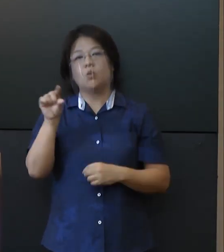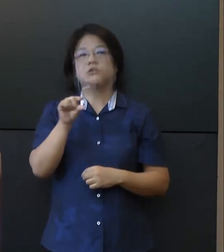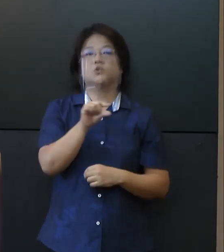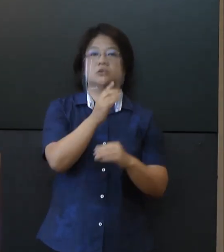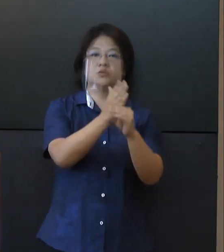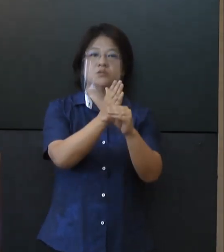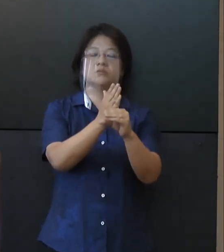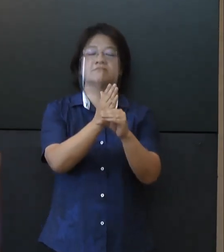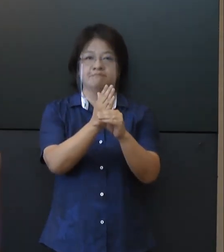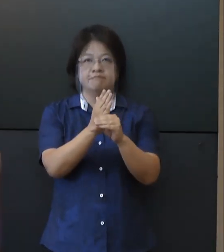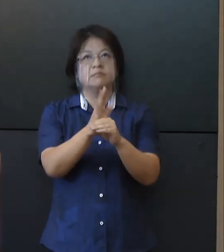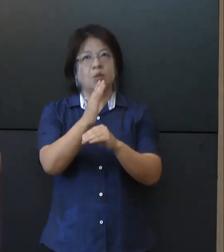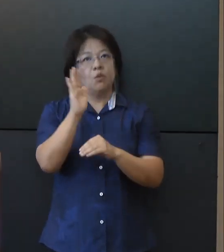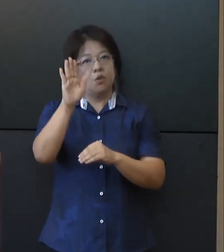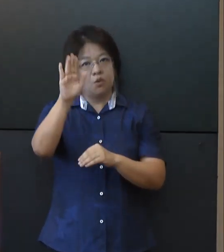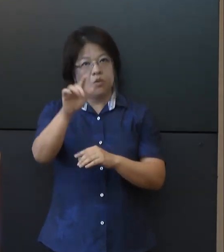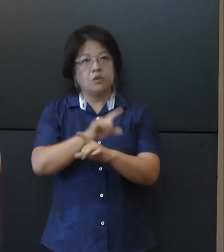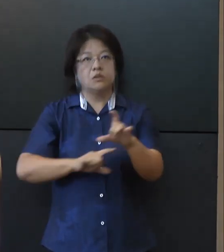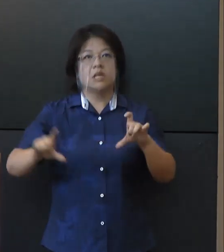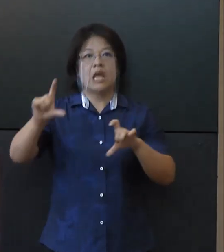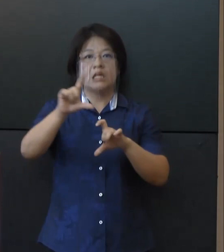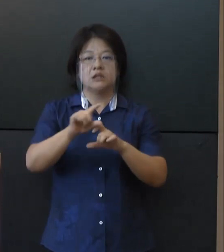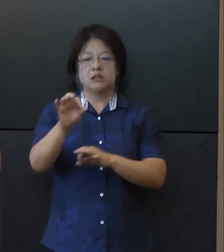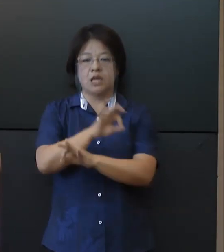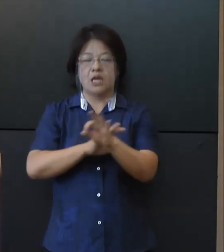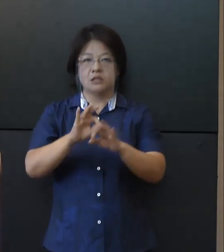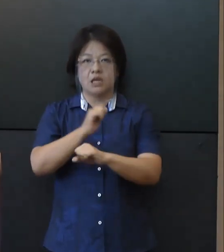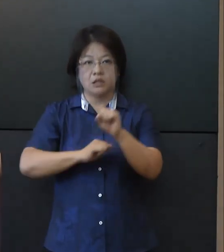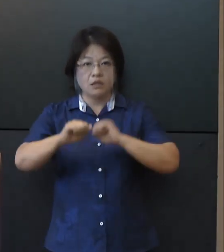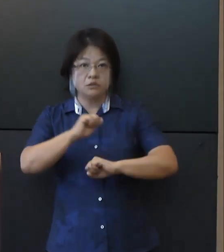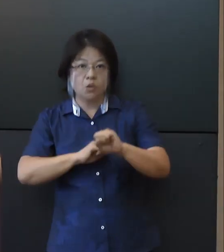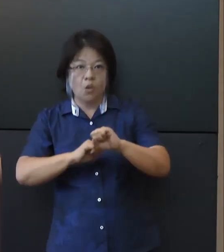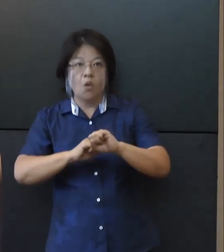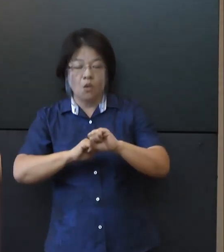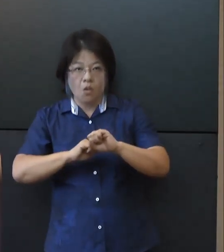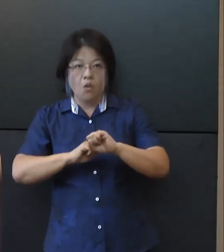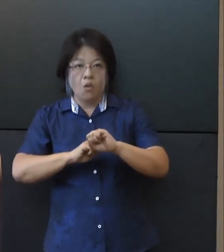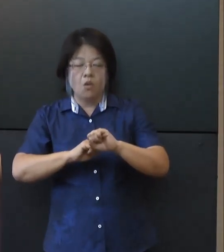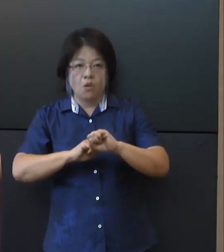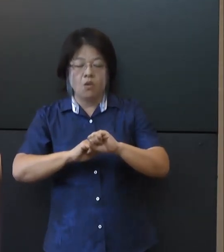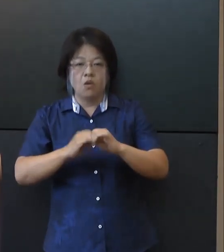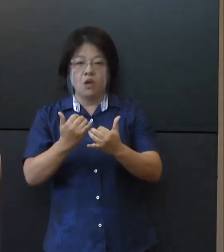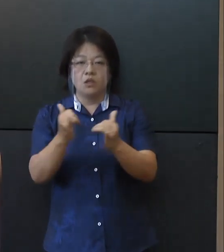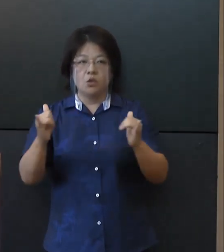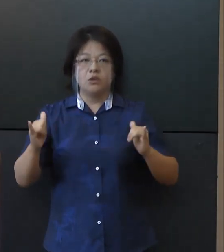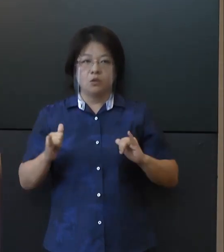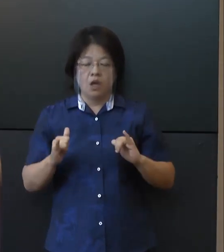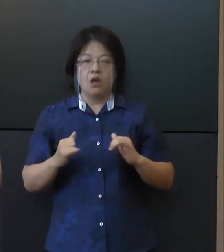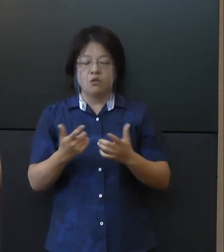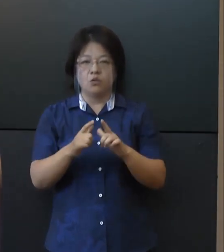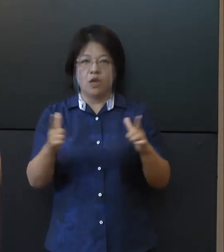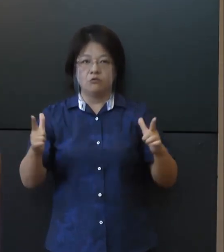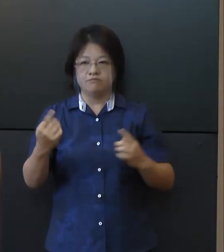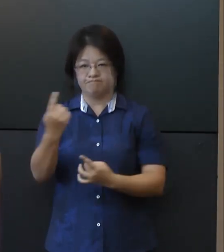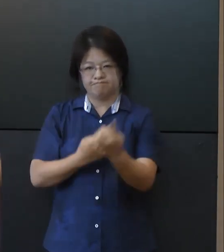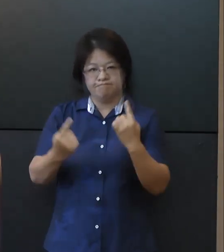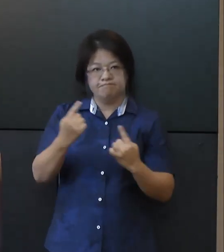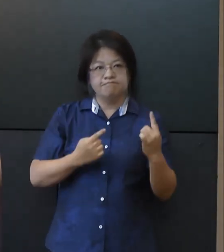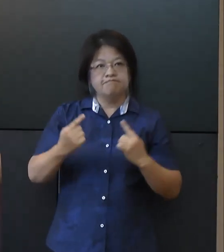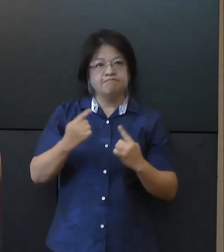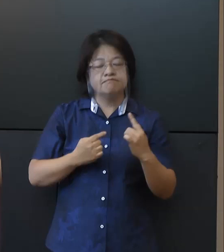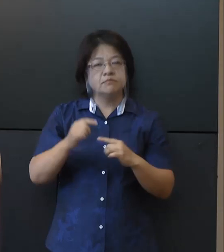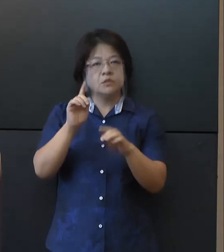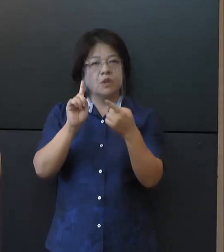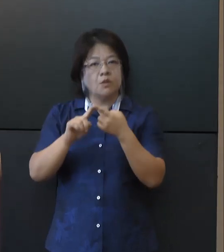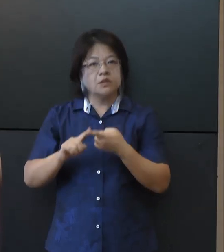が、今後さらに経済活動や人の動きが活発になっていくことに伴い、県境